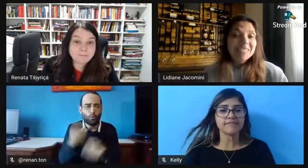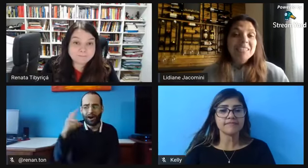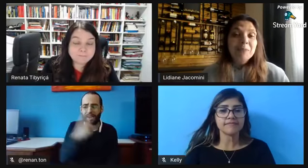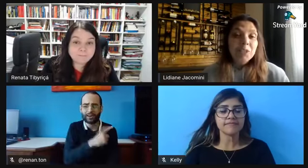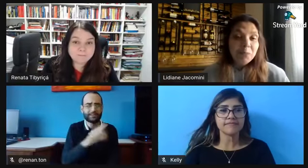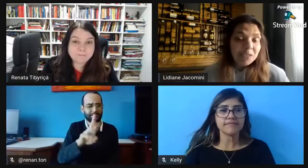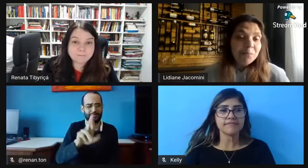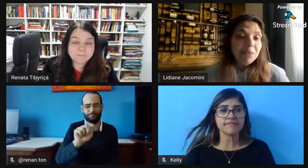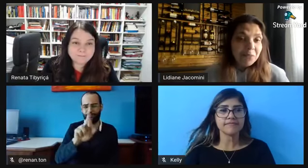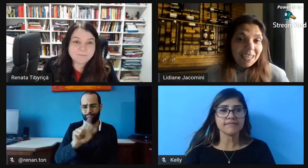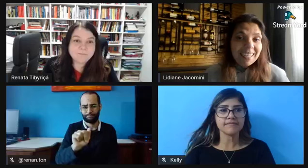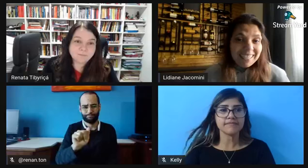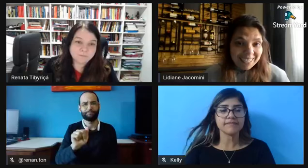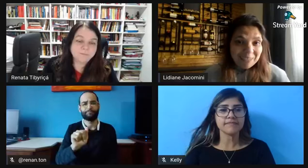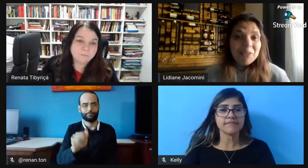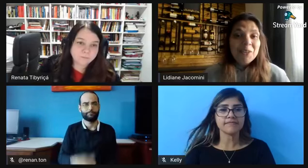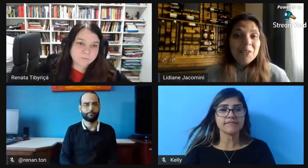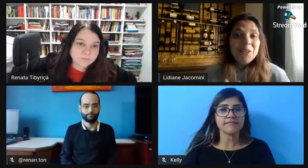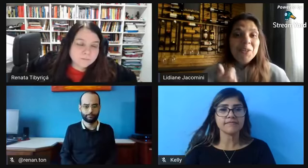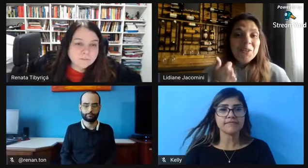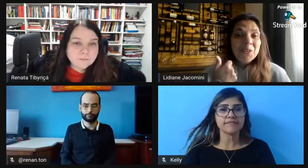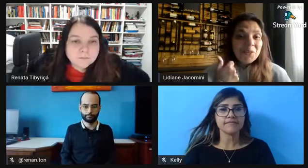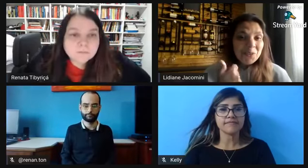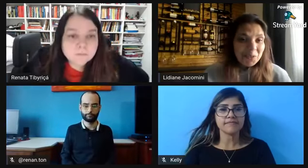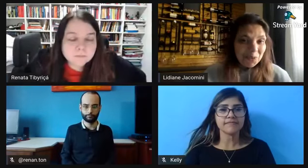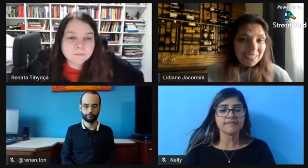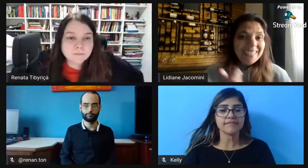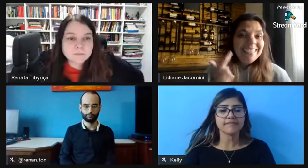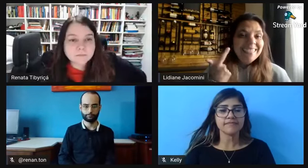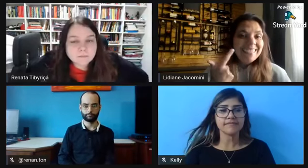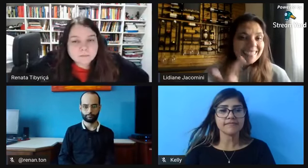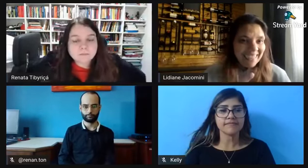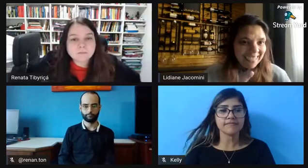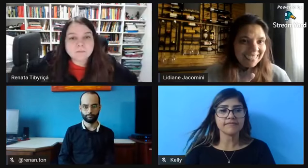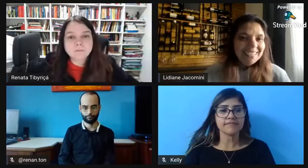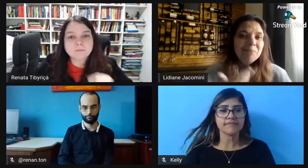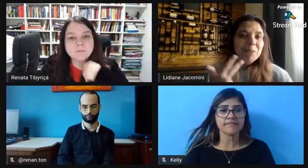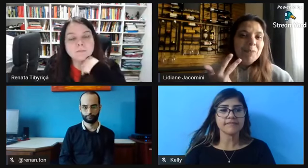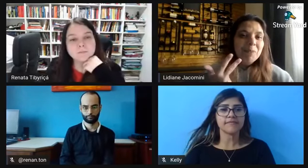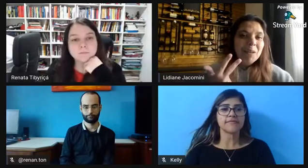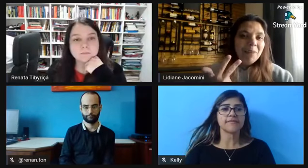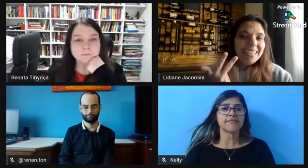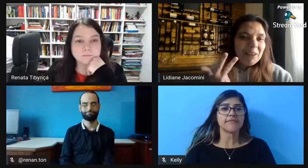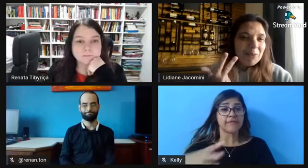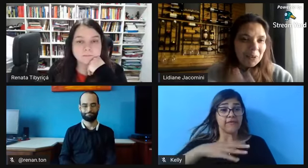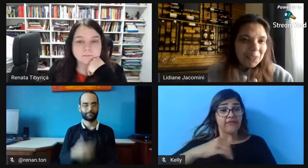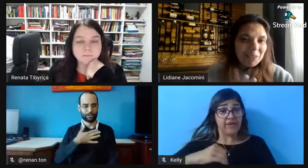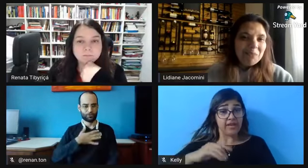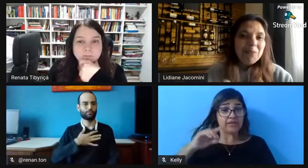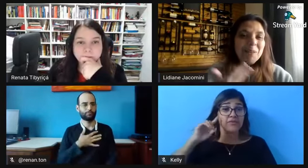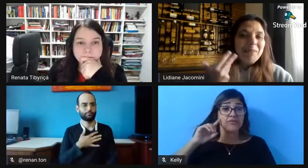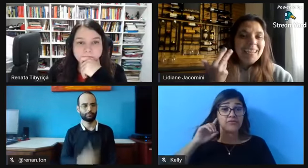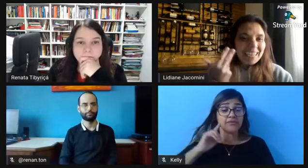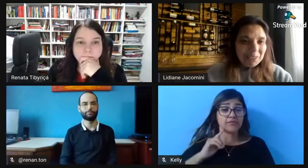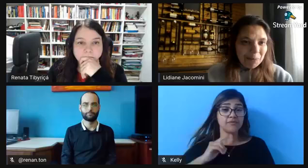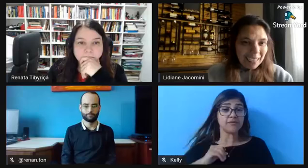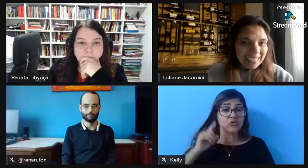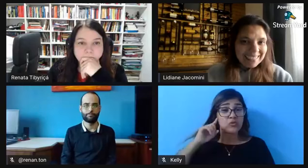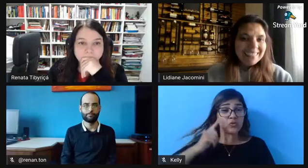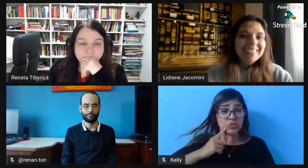Eu passo exatamente por isso. Minha filha, ela nasceu surda, cega, problema renal crônico,